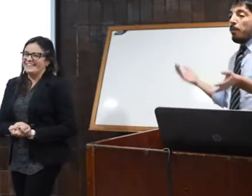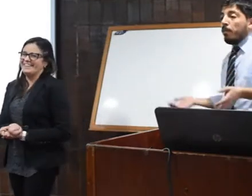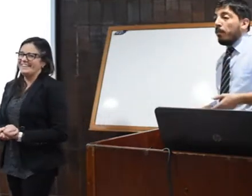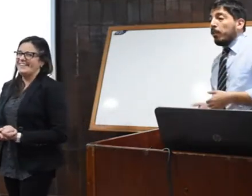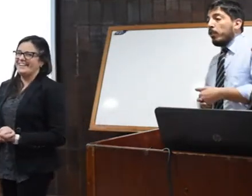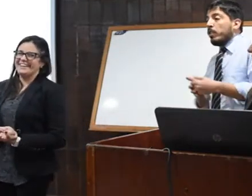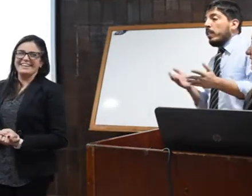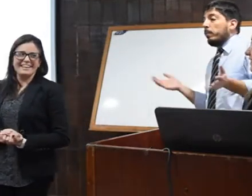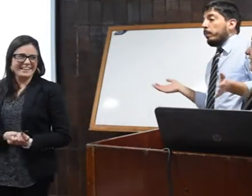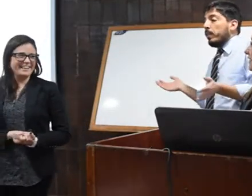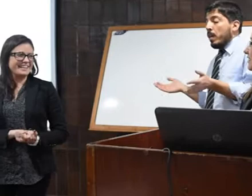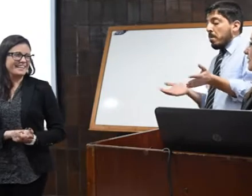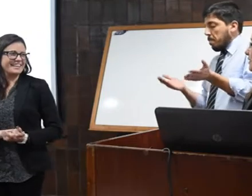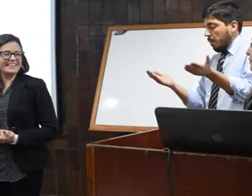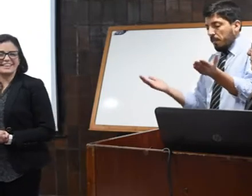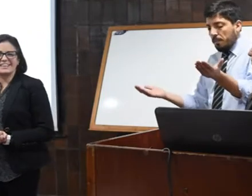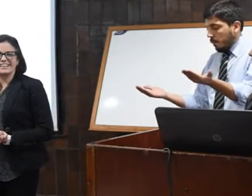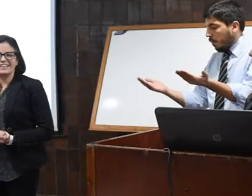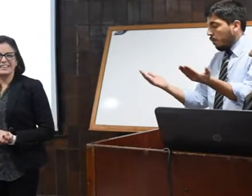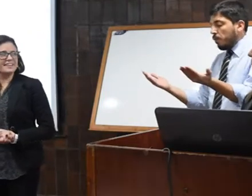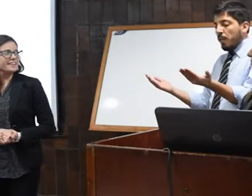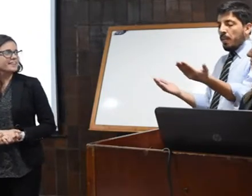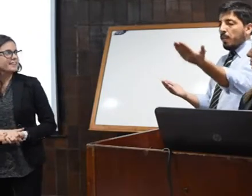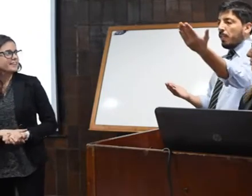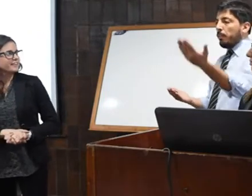nosotros conocíamos tratar